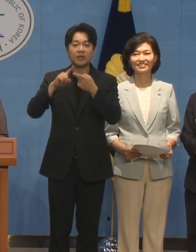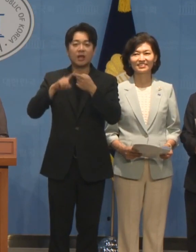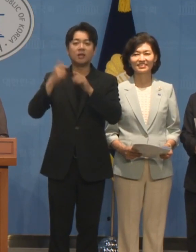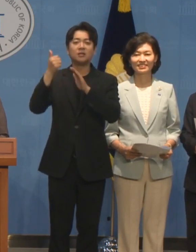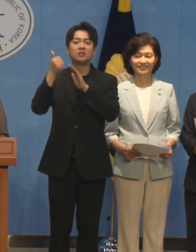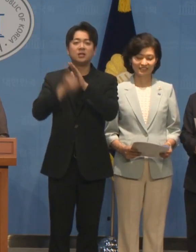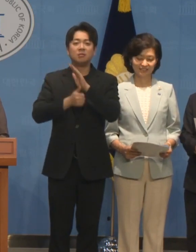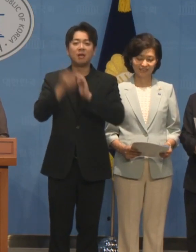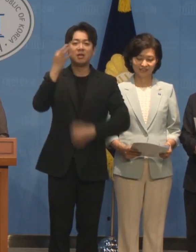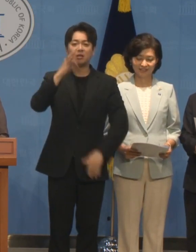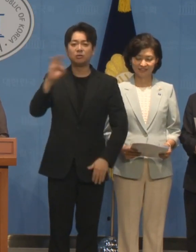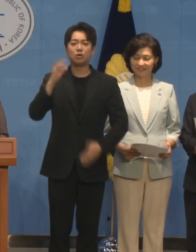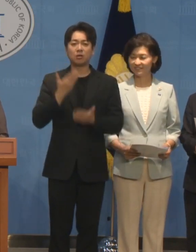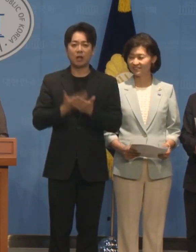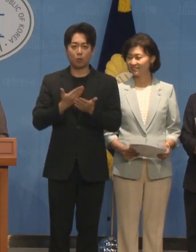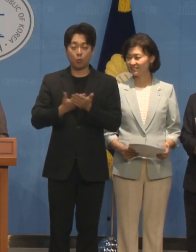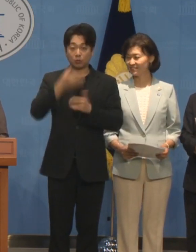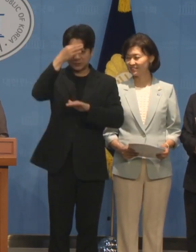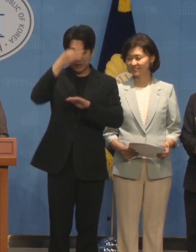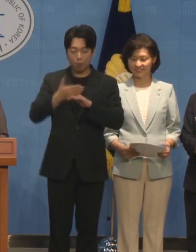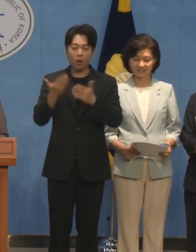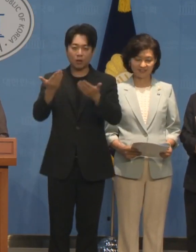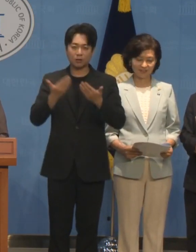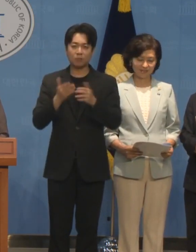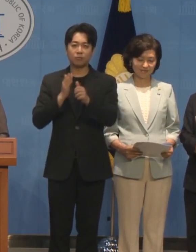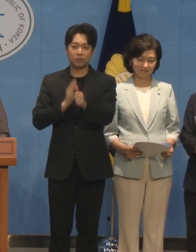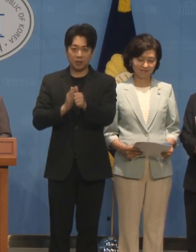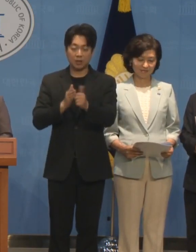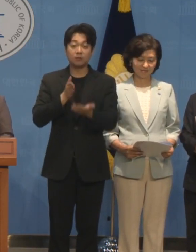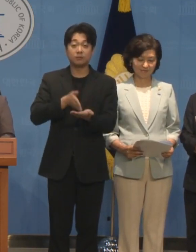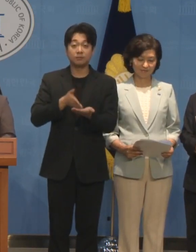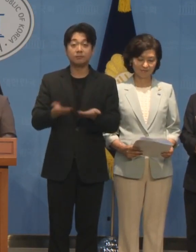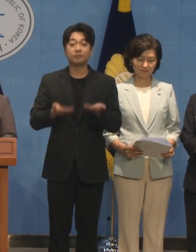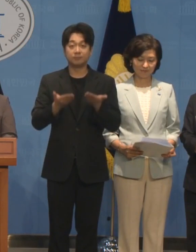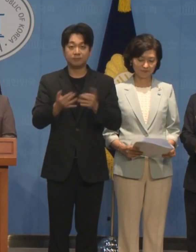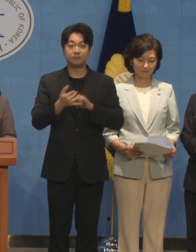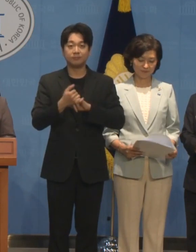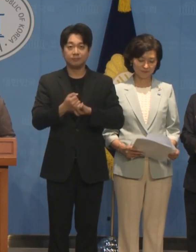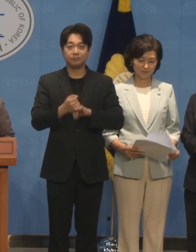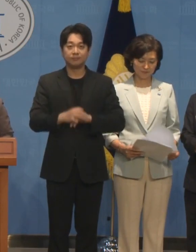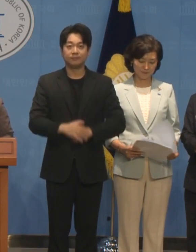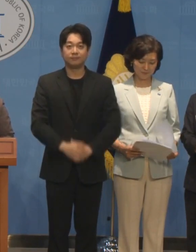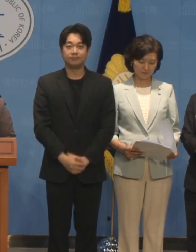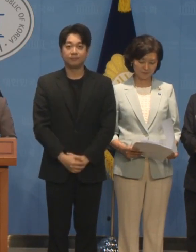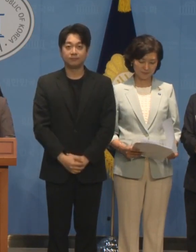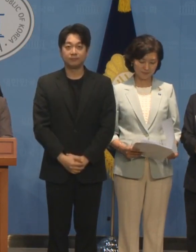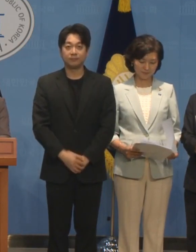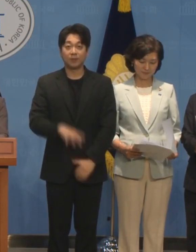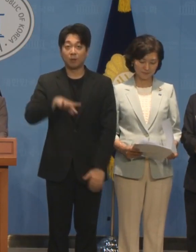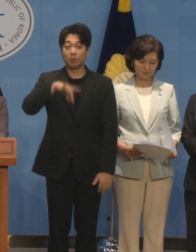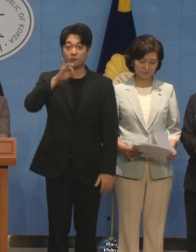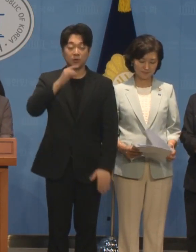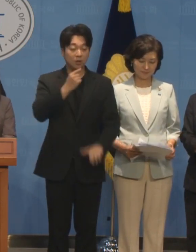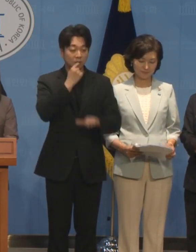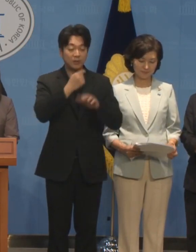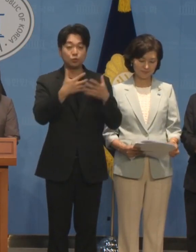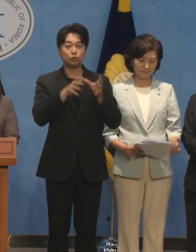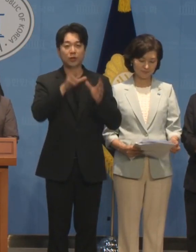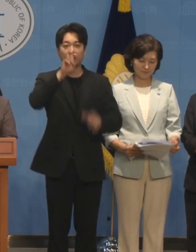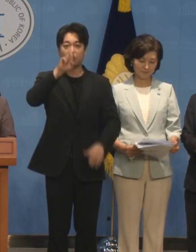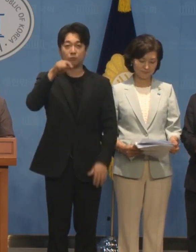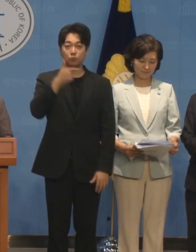인정하고 사과를 촉구하는 기자회견문을 시작하도록 하겠습니다. 먼저 더불어민주당 문정복